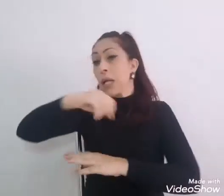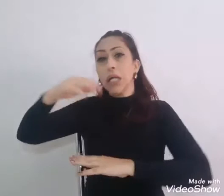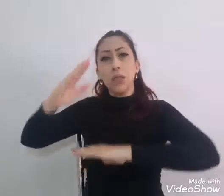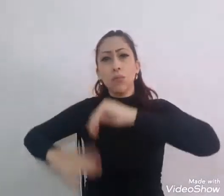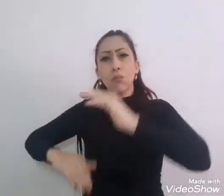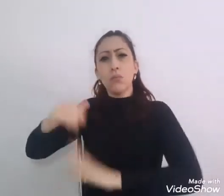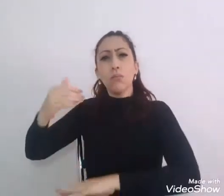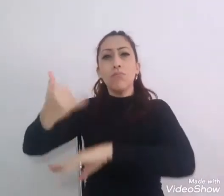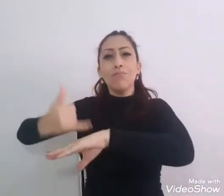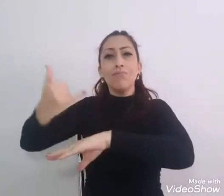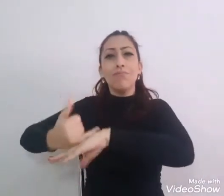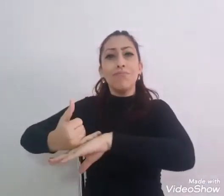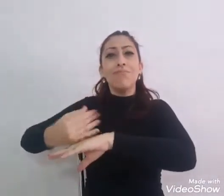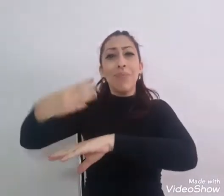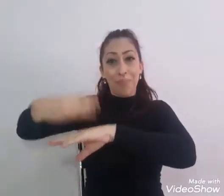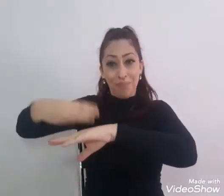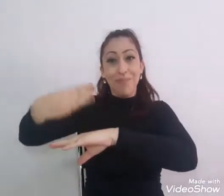Primeiro a gente tem